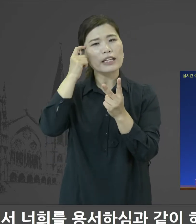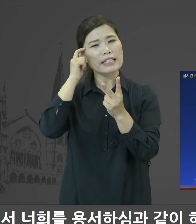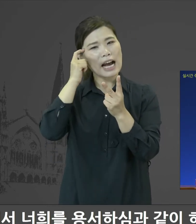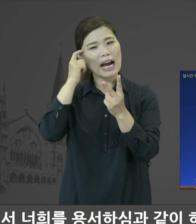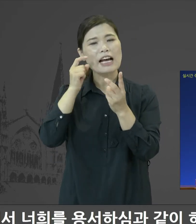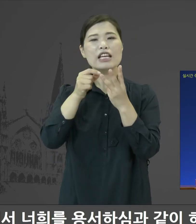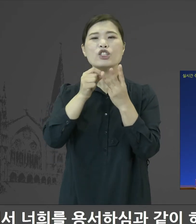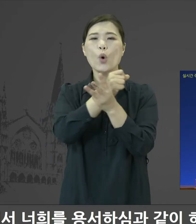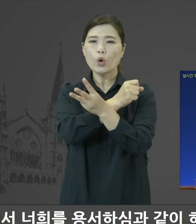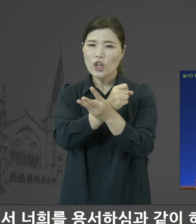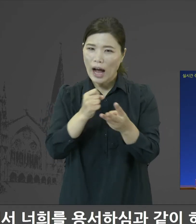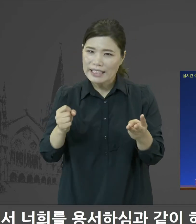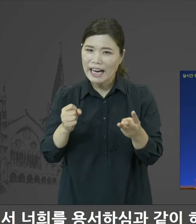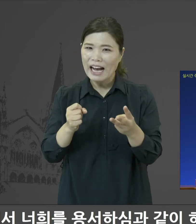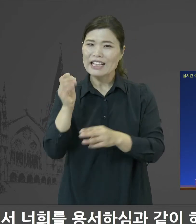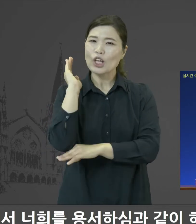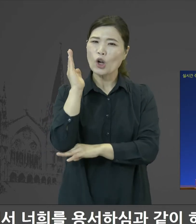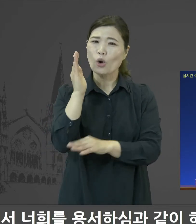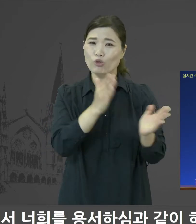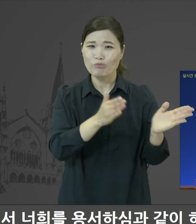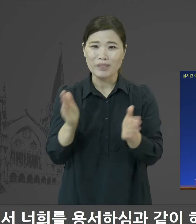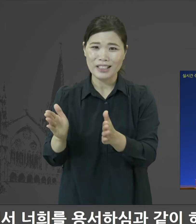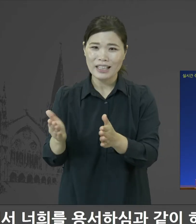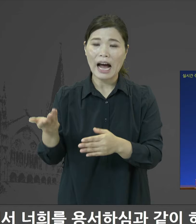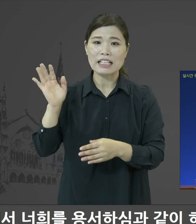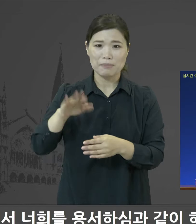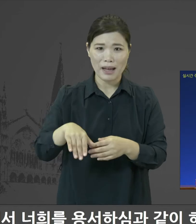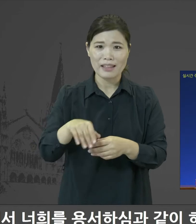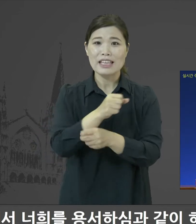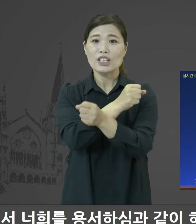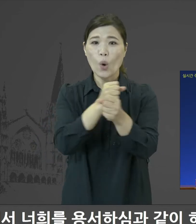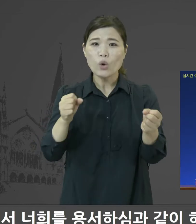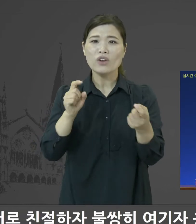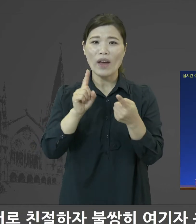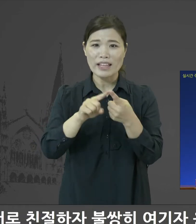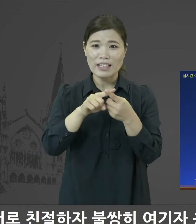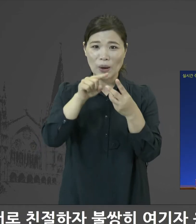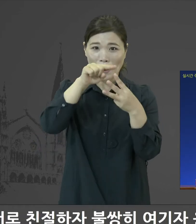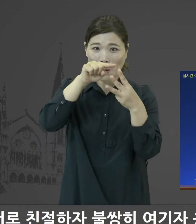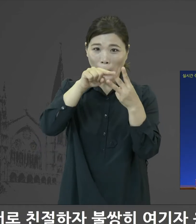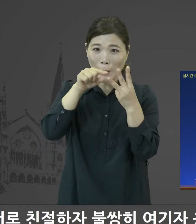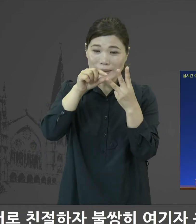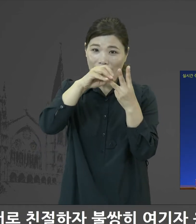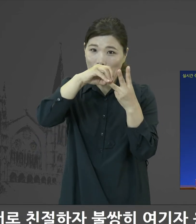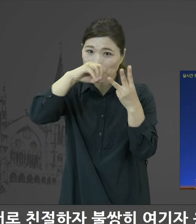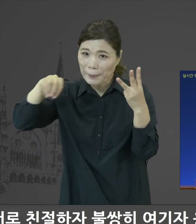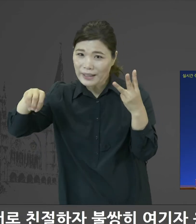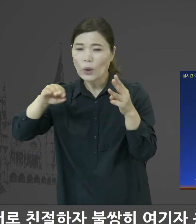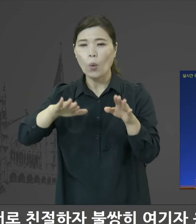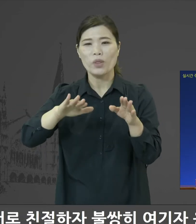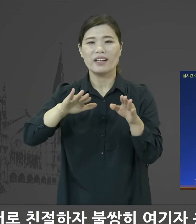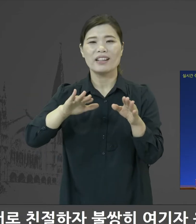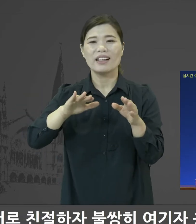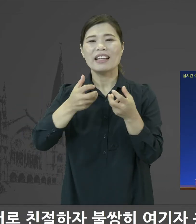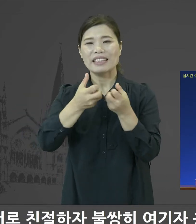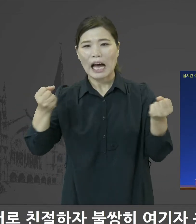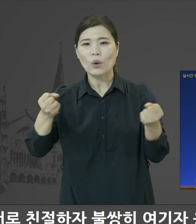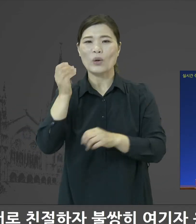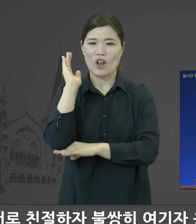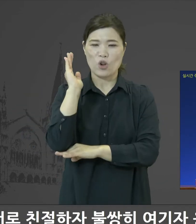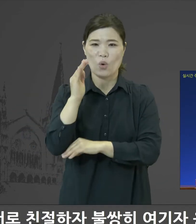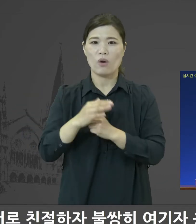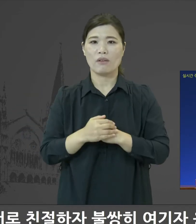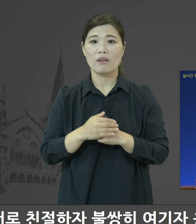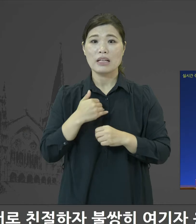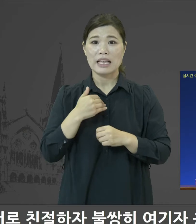이거 다 하려고 준비를 했다가 용서하는 것 오늘 이렇게 띄어서 다시 다룹니다. 제가 지난주 이렇게